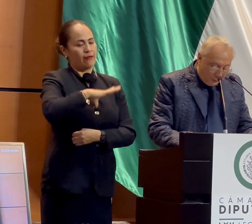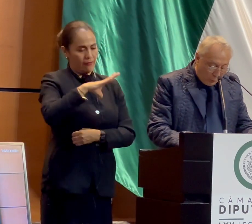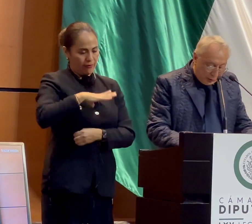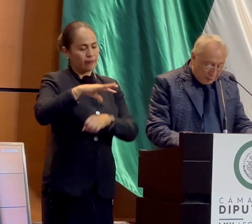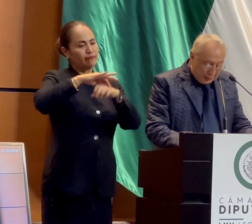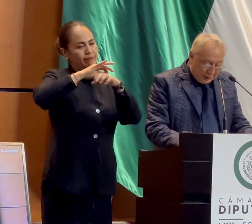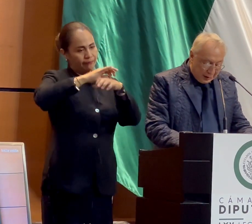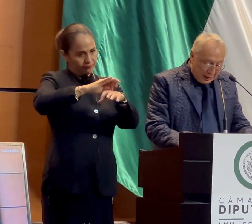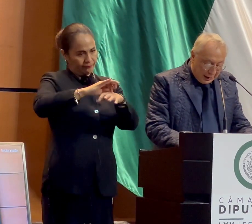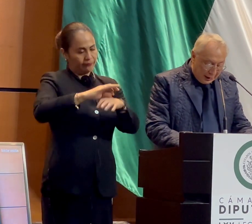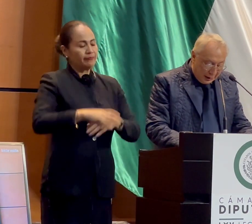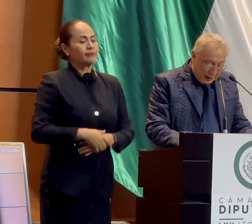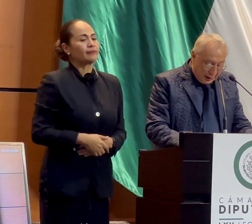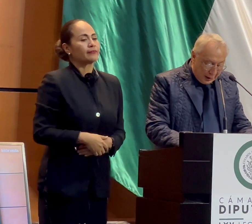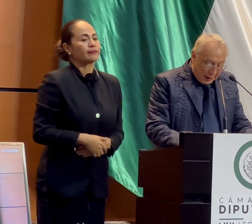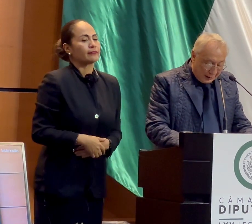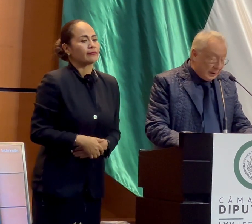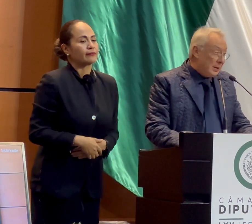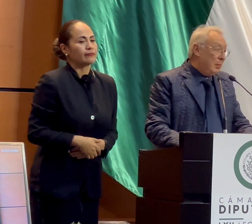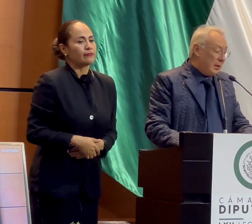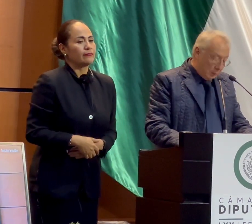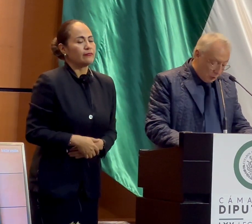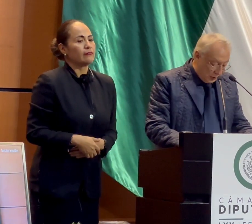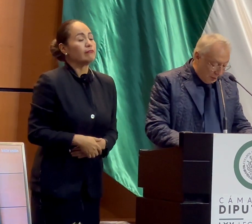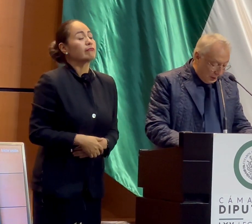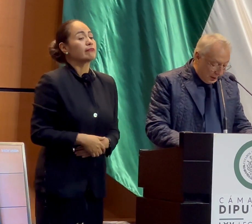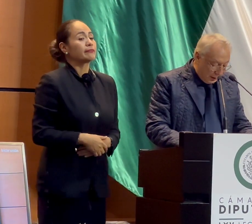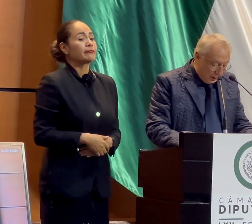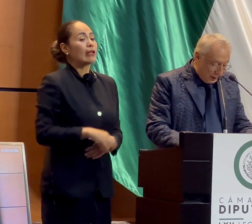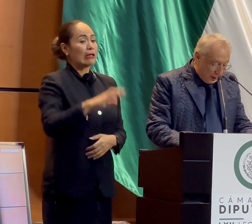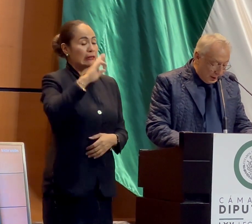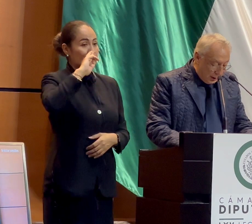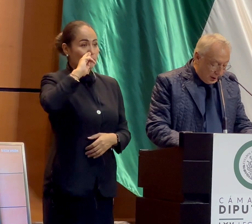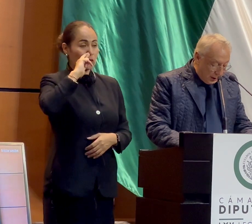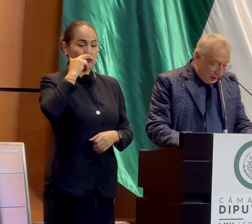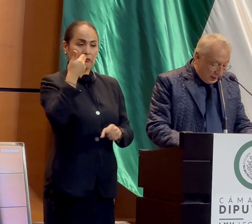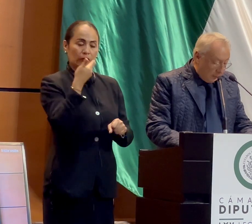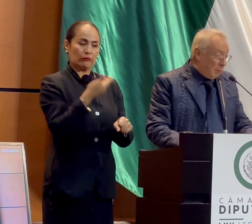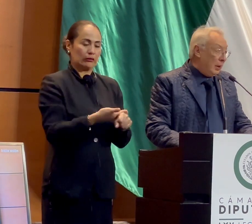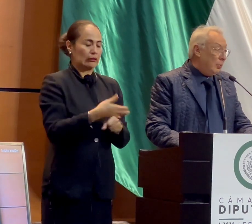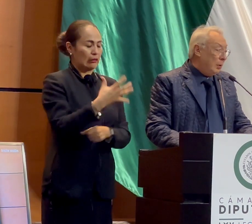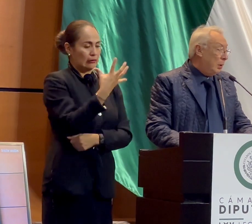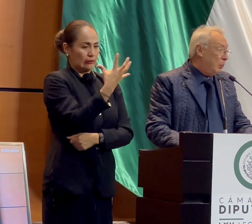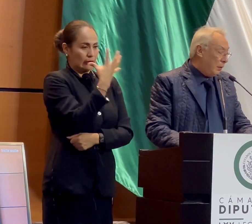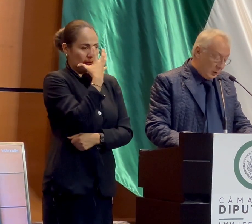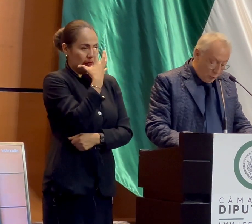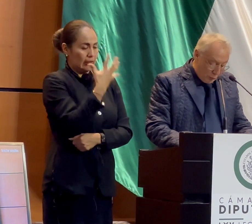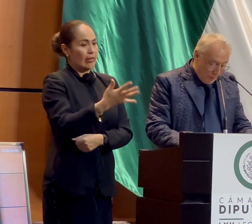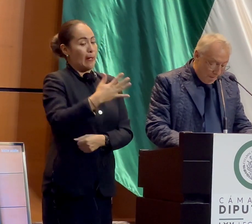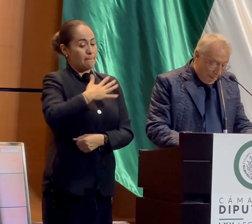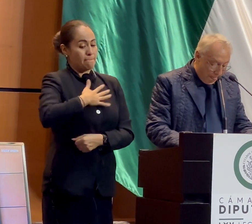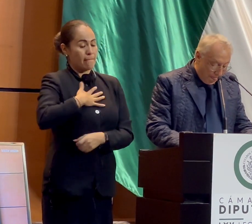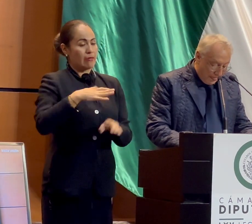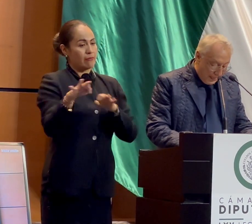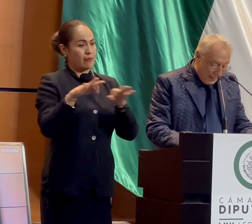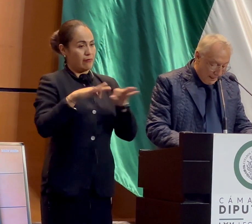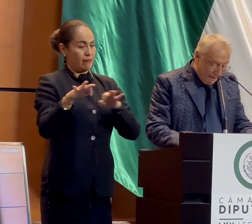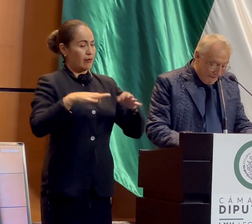compromete fuertemente la altísima responsabilidad y desempeño de mi profesión.